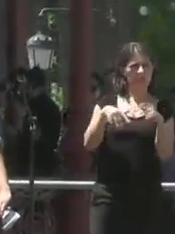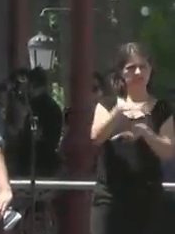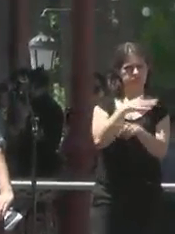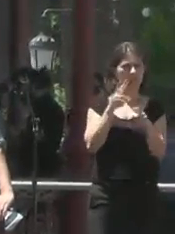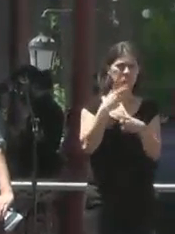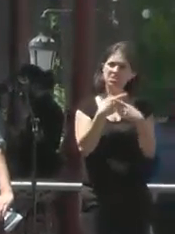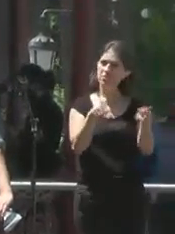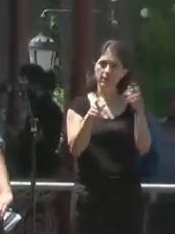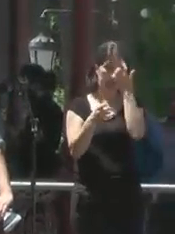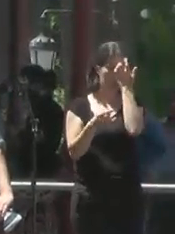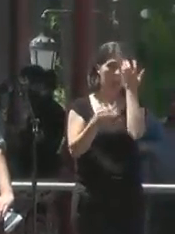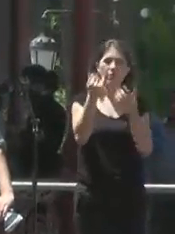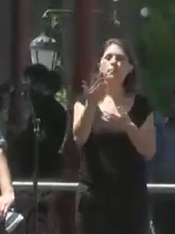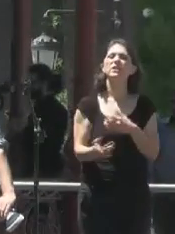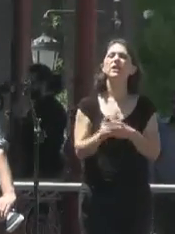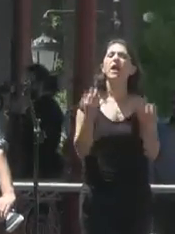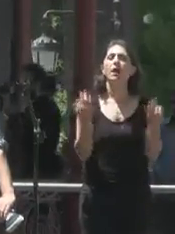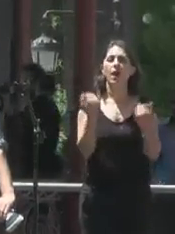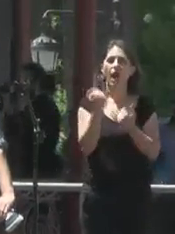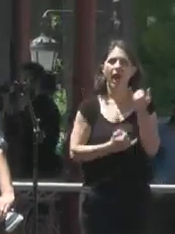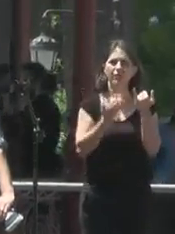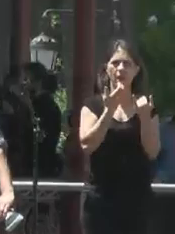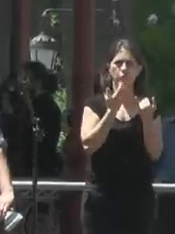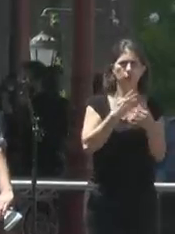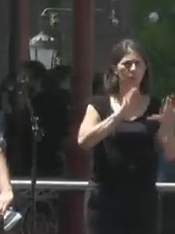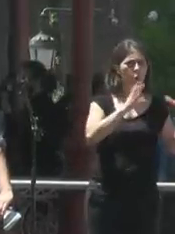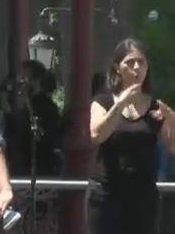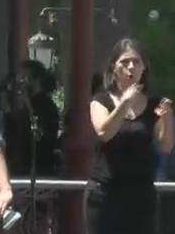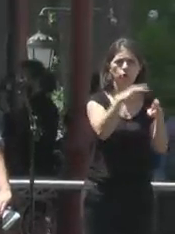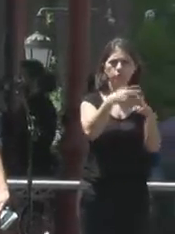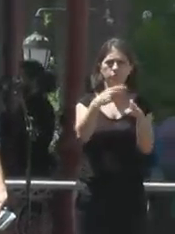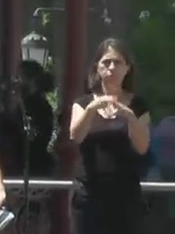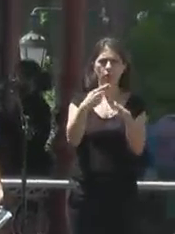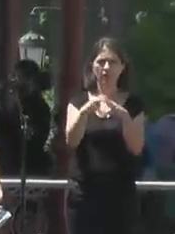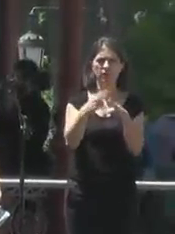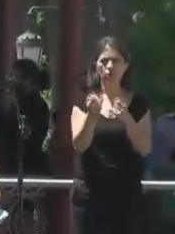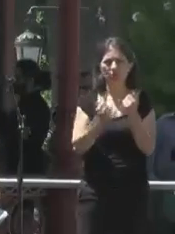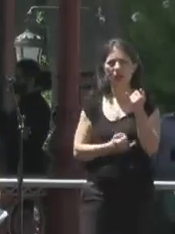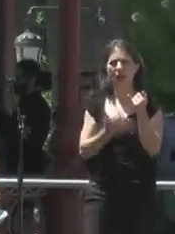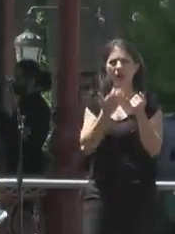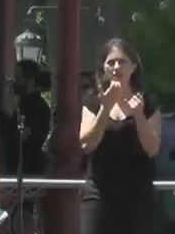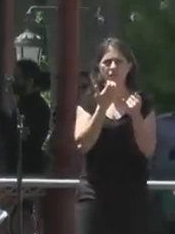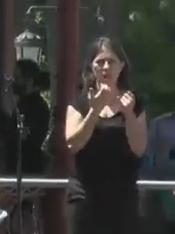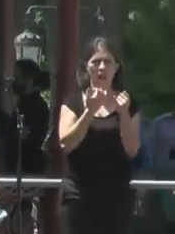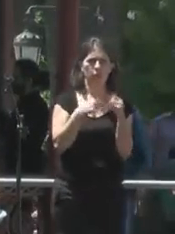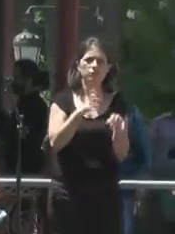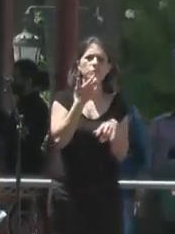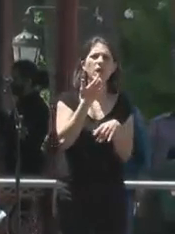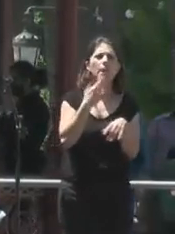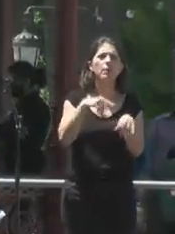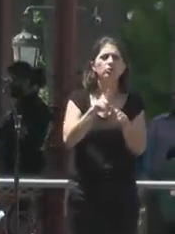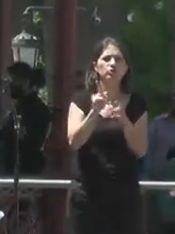Veríais fundamentalmente que los representantes de los partidos políticos tradicionales, que los representantes de las otras formaciones